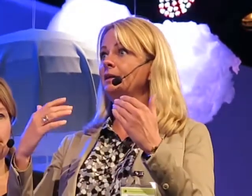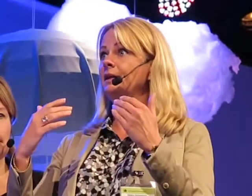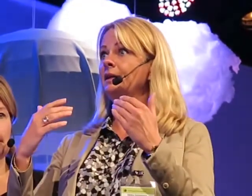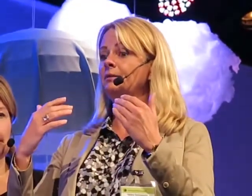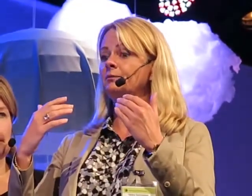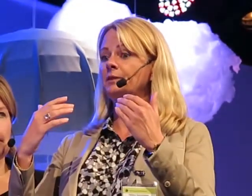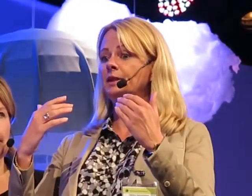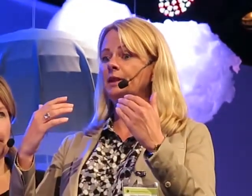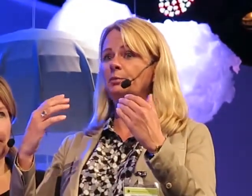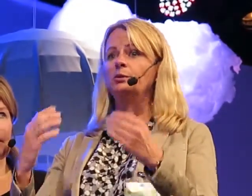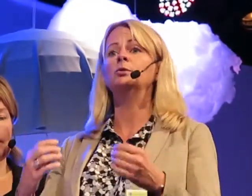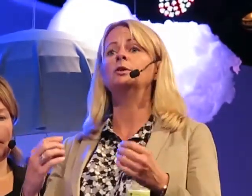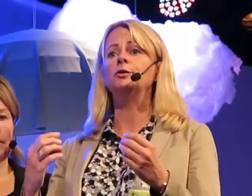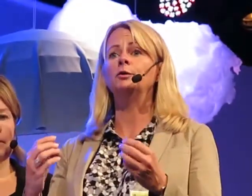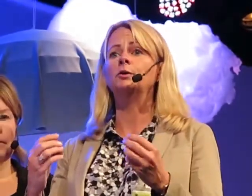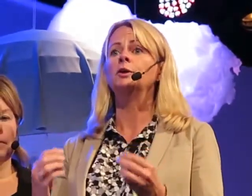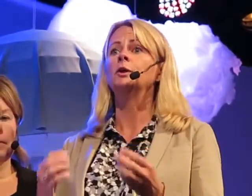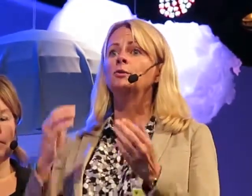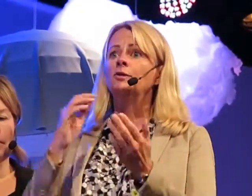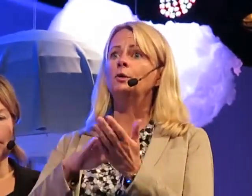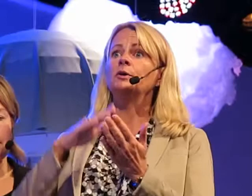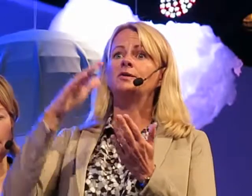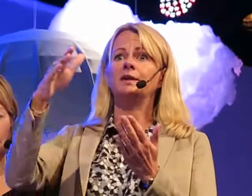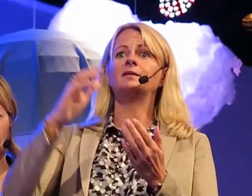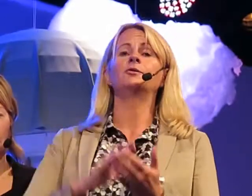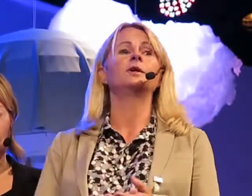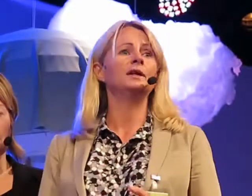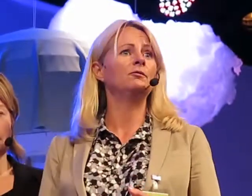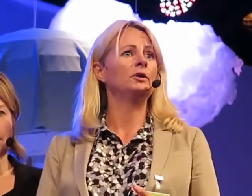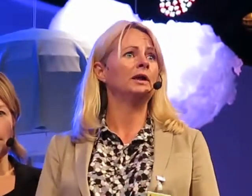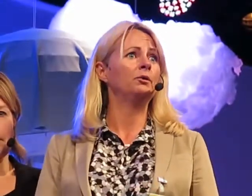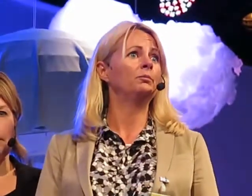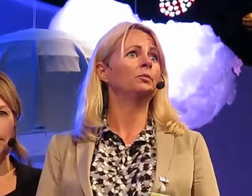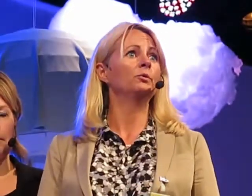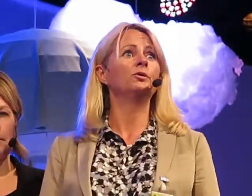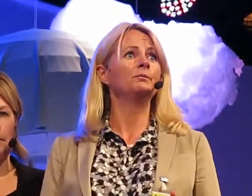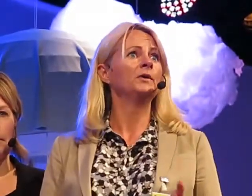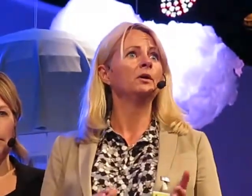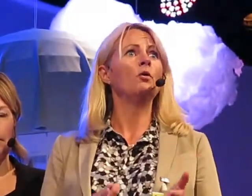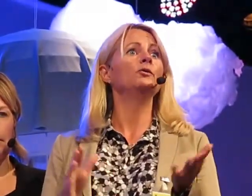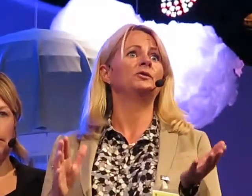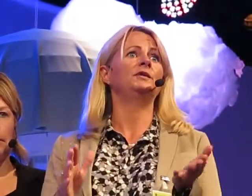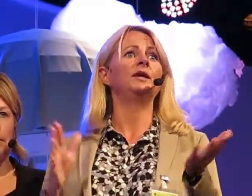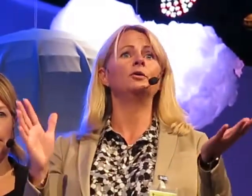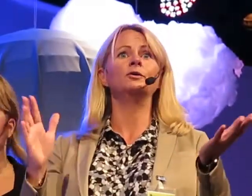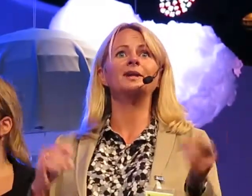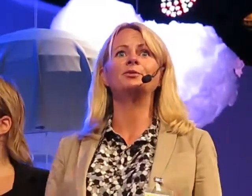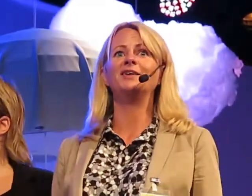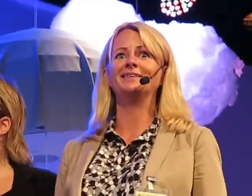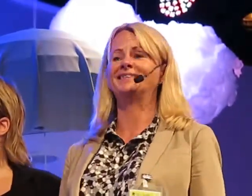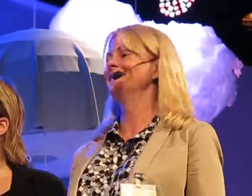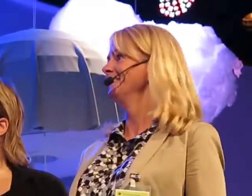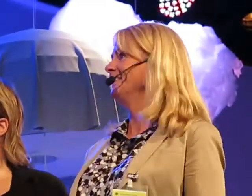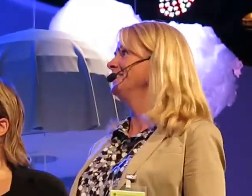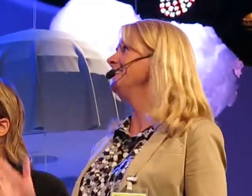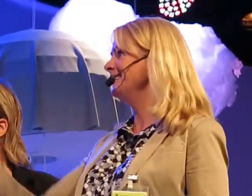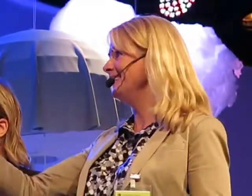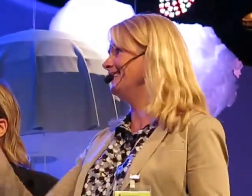göra i produktion av förnybar, så till år 30 så kan den vara upp mot